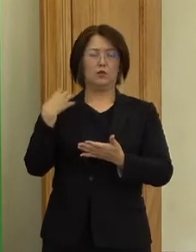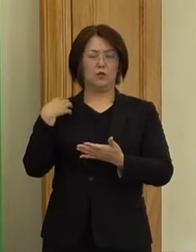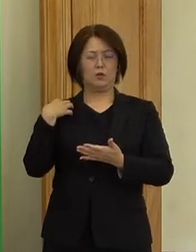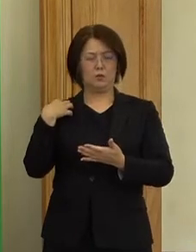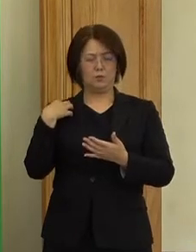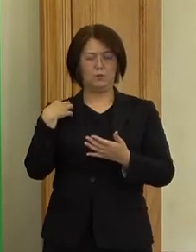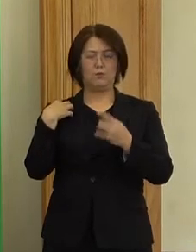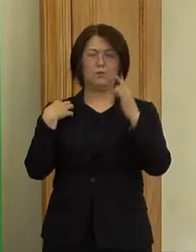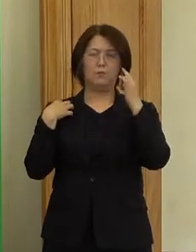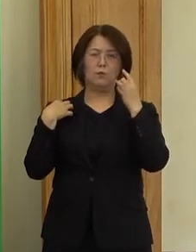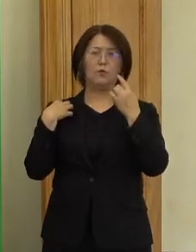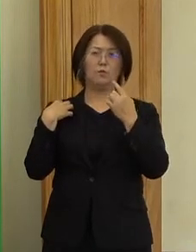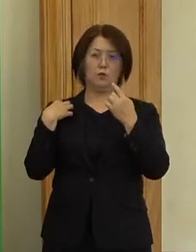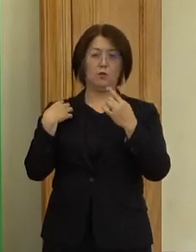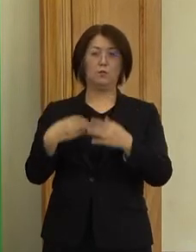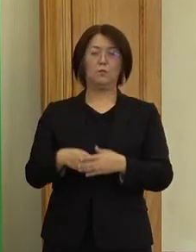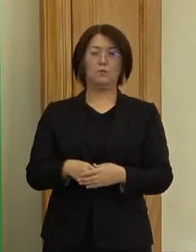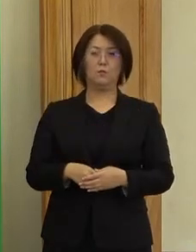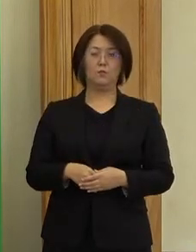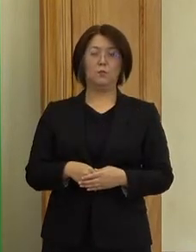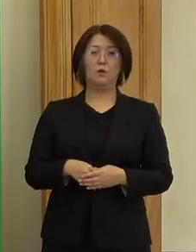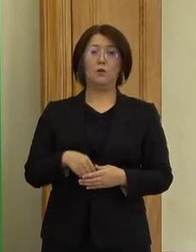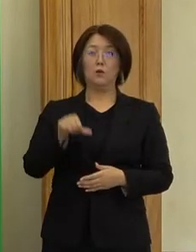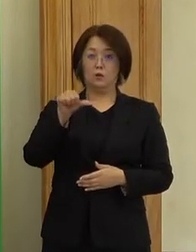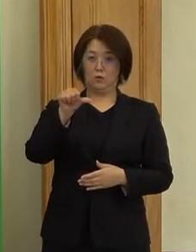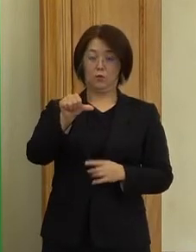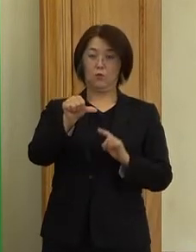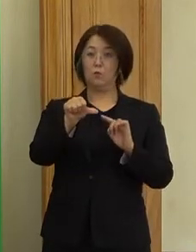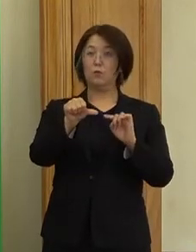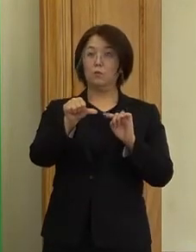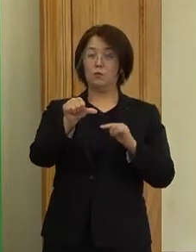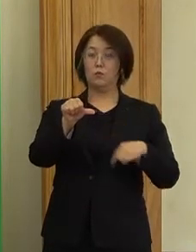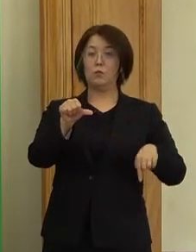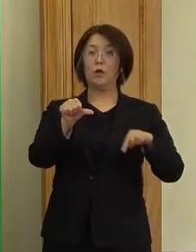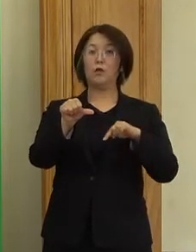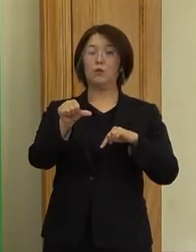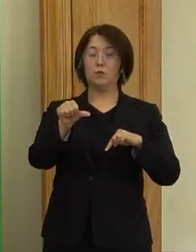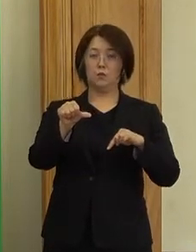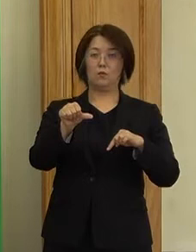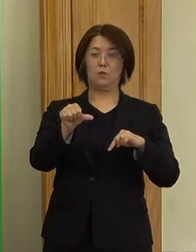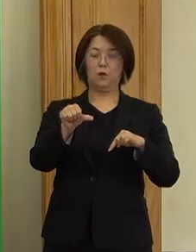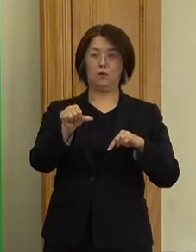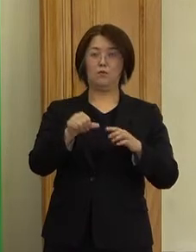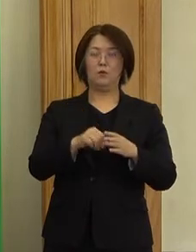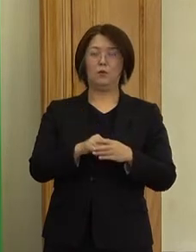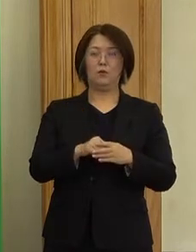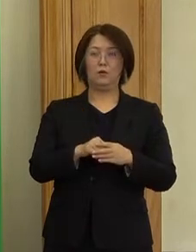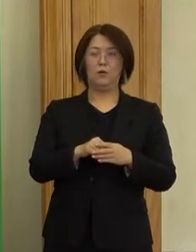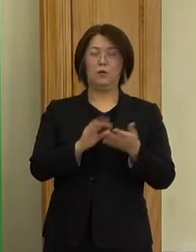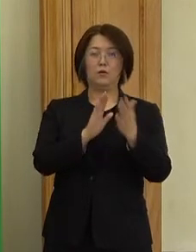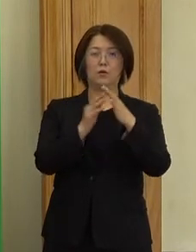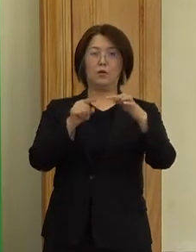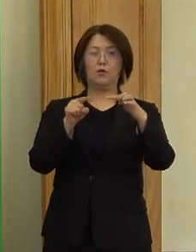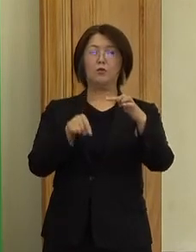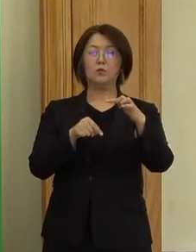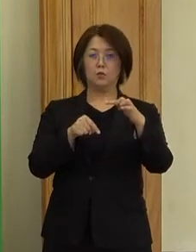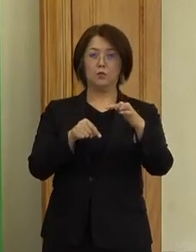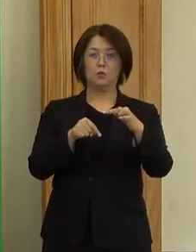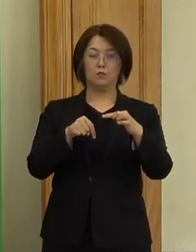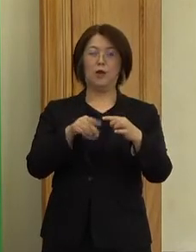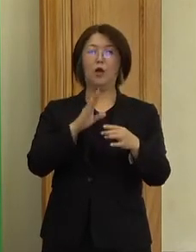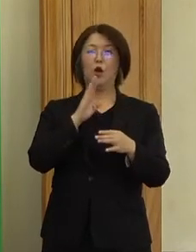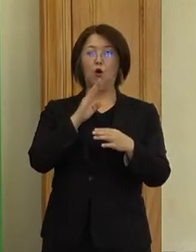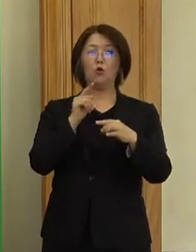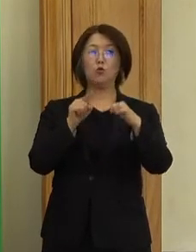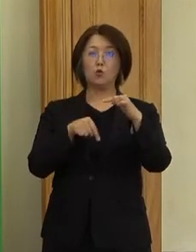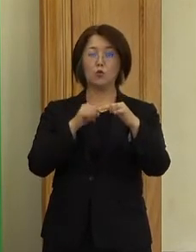。この5件がですね、いずれもこの県庁、いわゆる本庁という